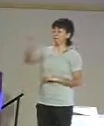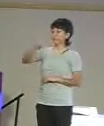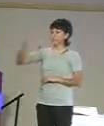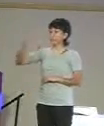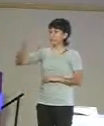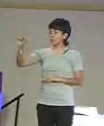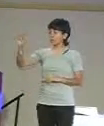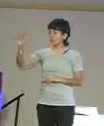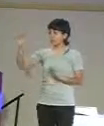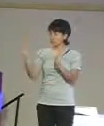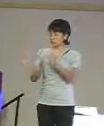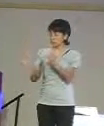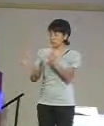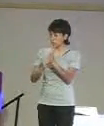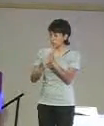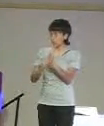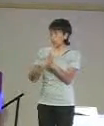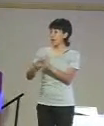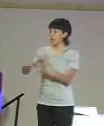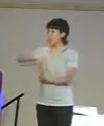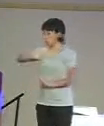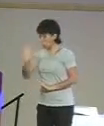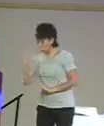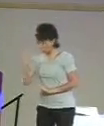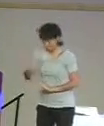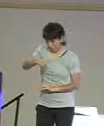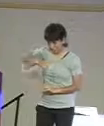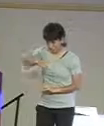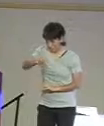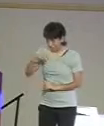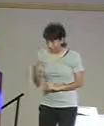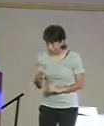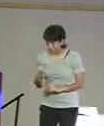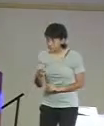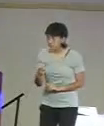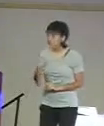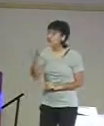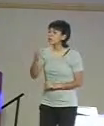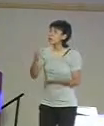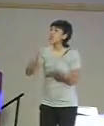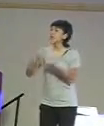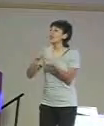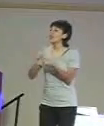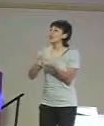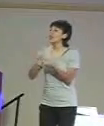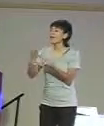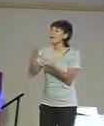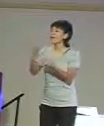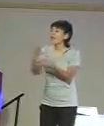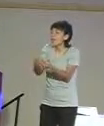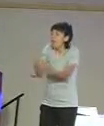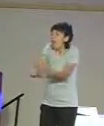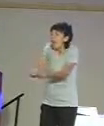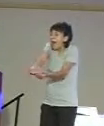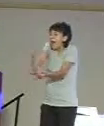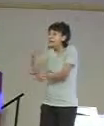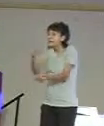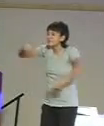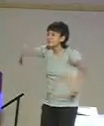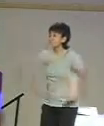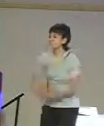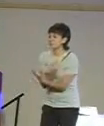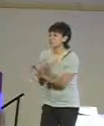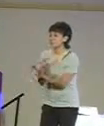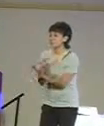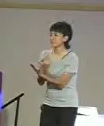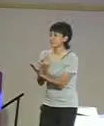135.000 muertes de estas ocurren en asociación a prematuridad. De modo tal que